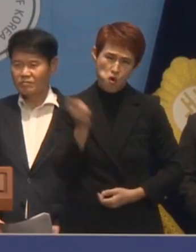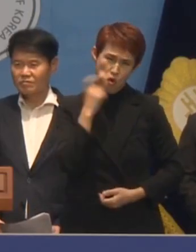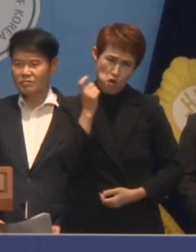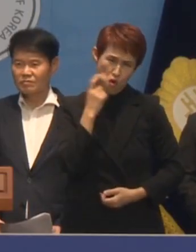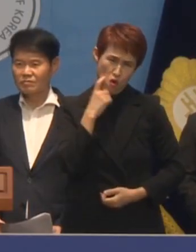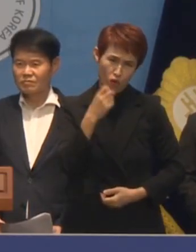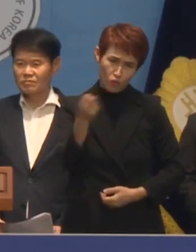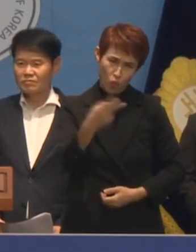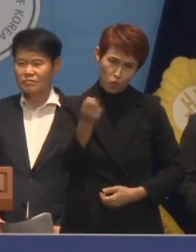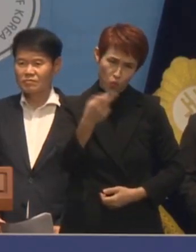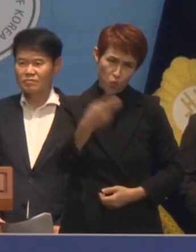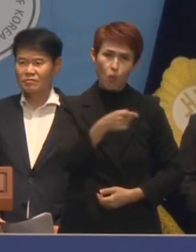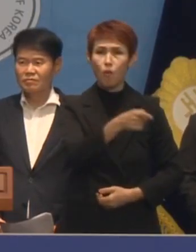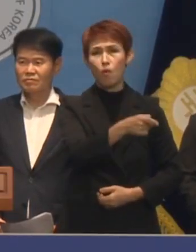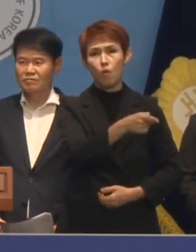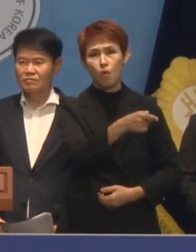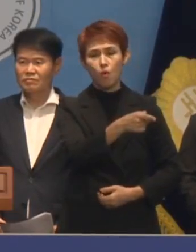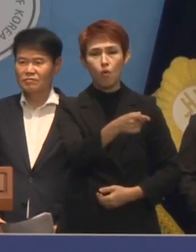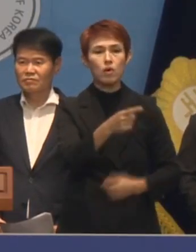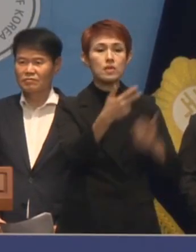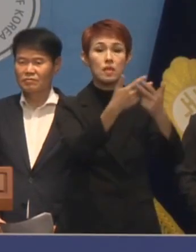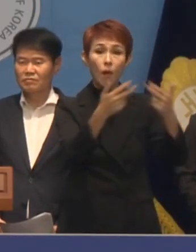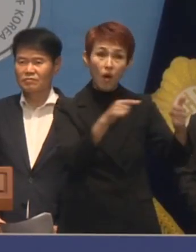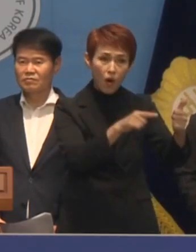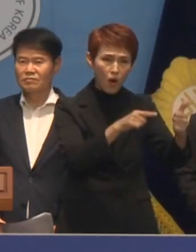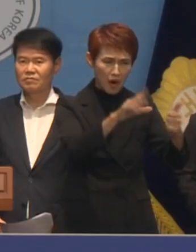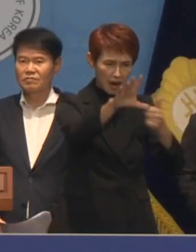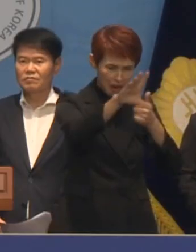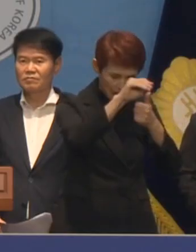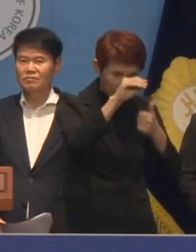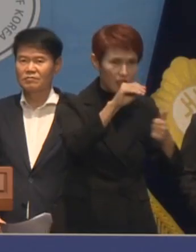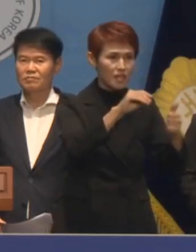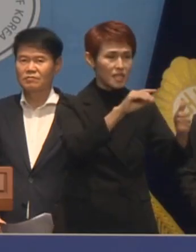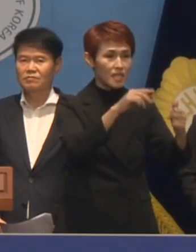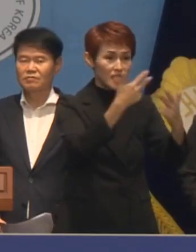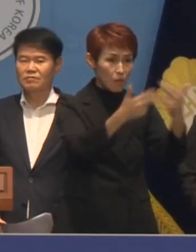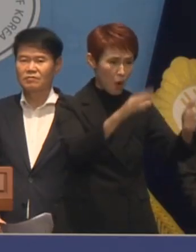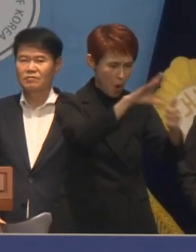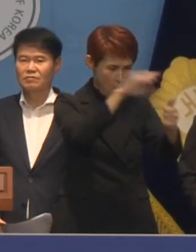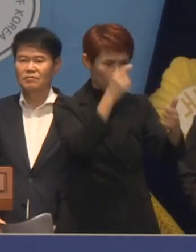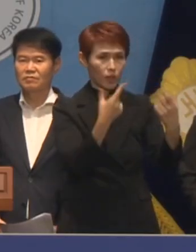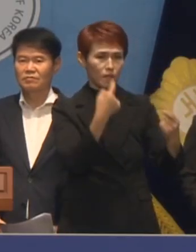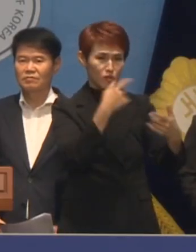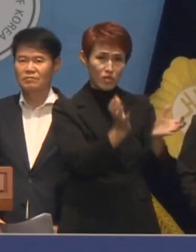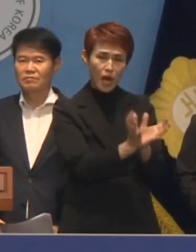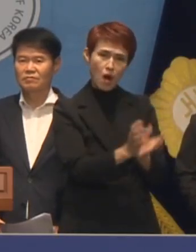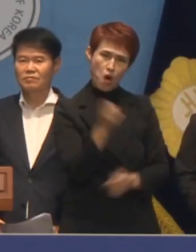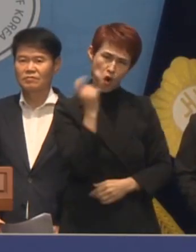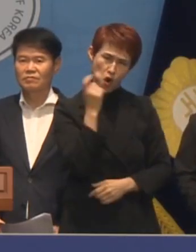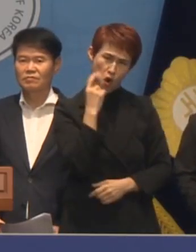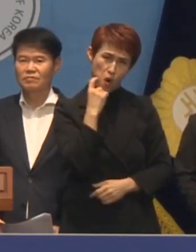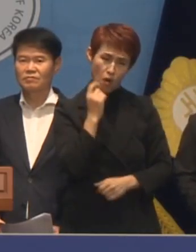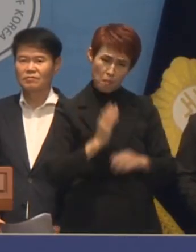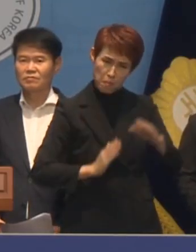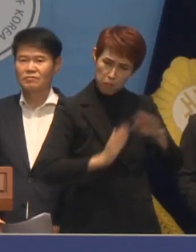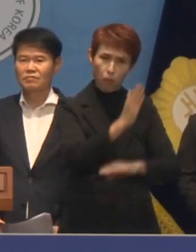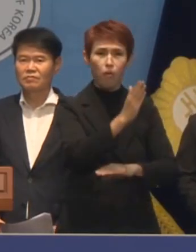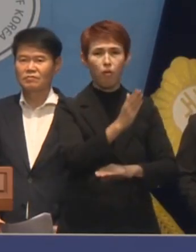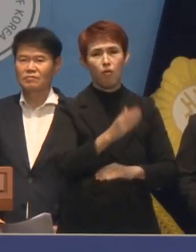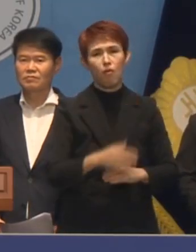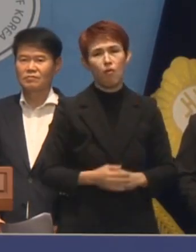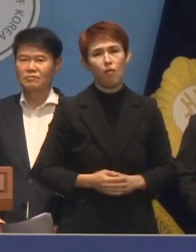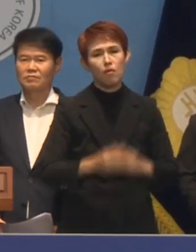거짓말이 술술 나오는 이재명 대표를 닮아서 민주당은 날이 갈수록 거짓 선동이 심해지고 있는